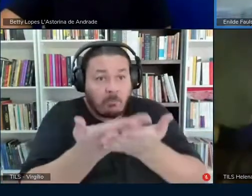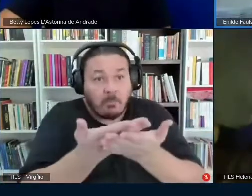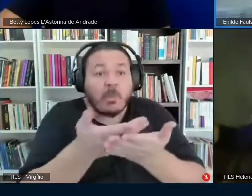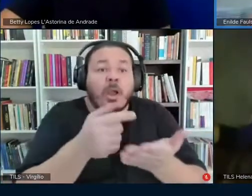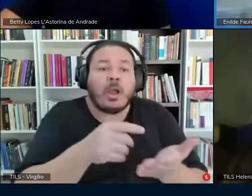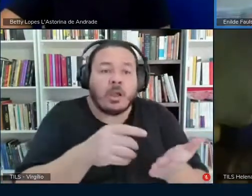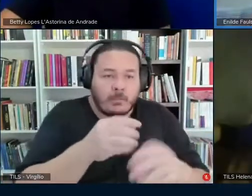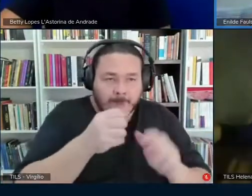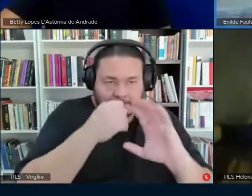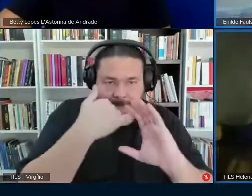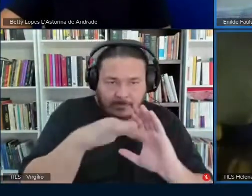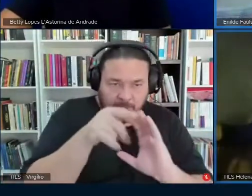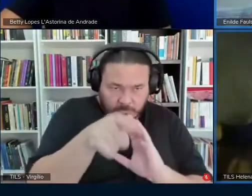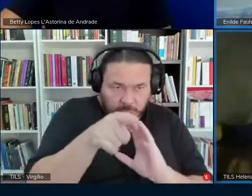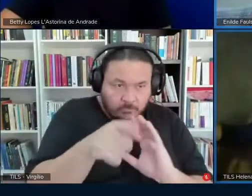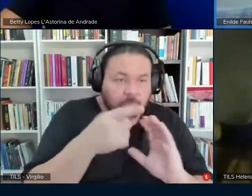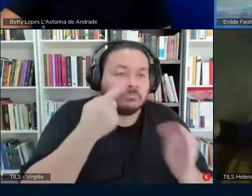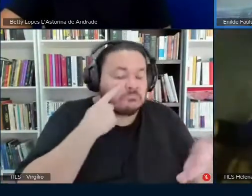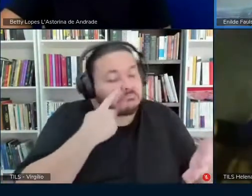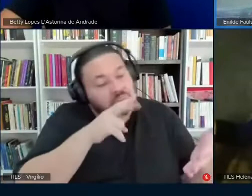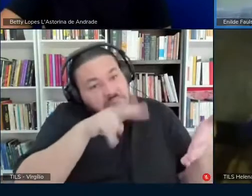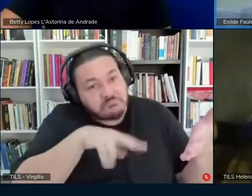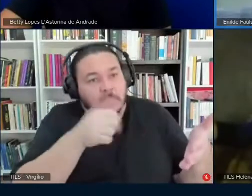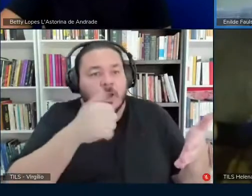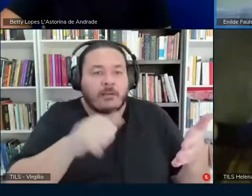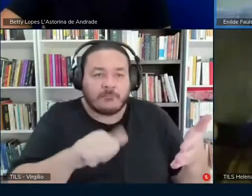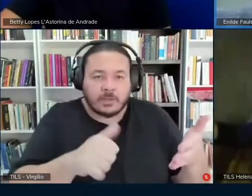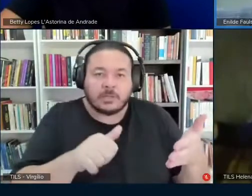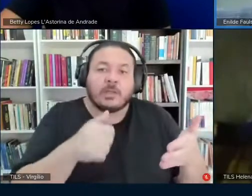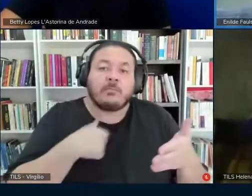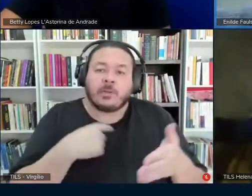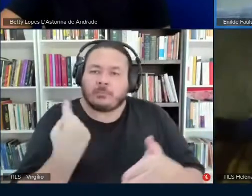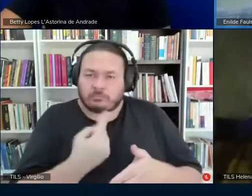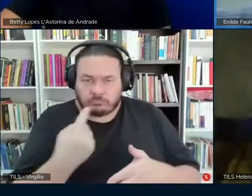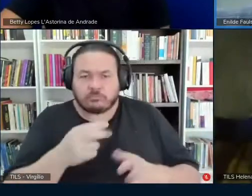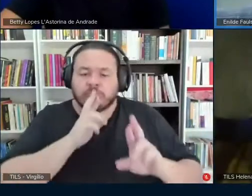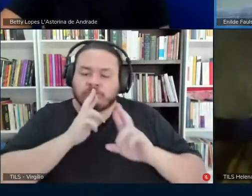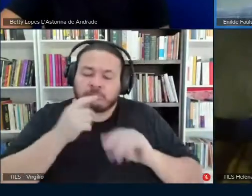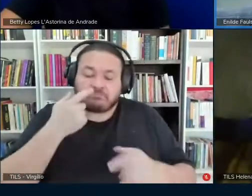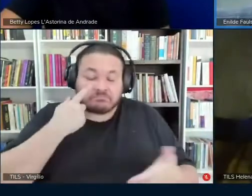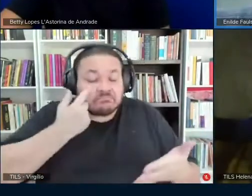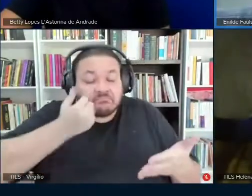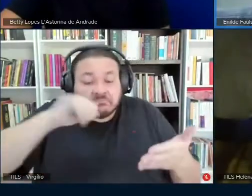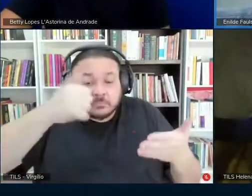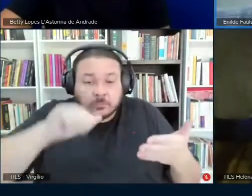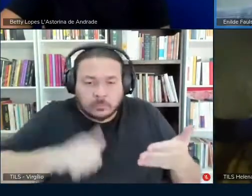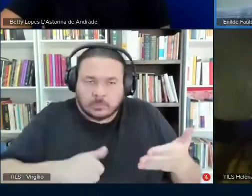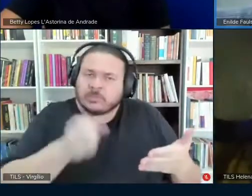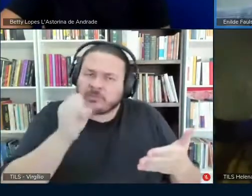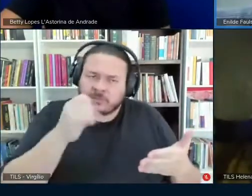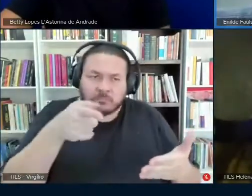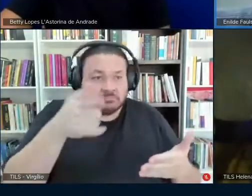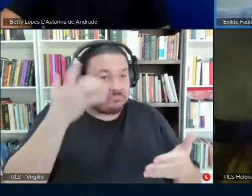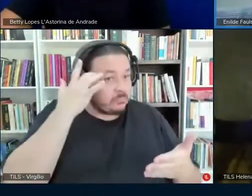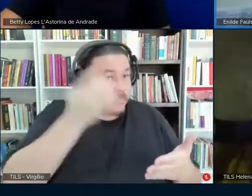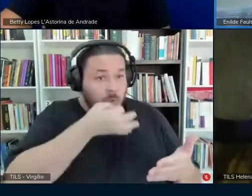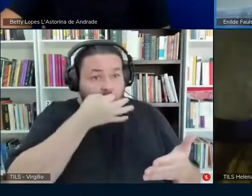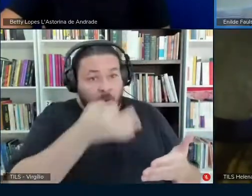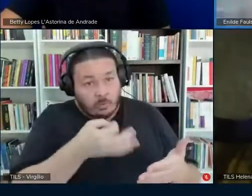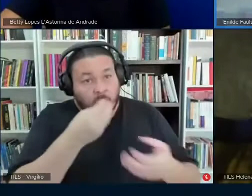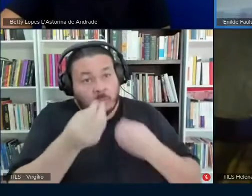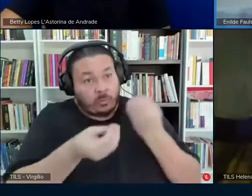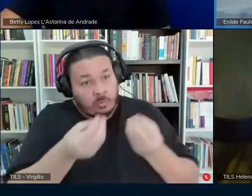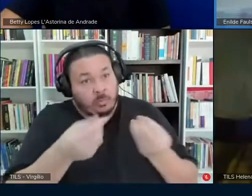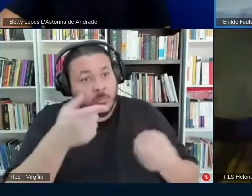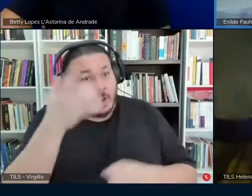não pode demorar muito, mas incluir as notas para nós fazermos uma avaliação de como é que você vê a questão